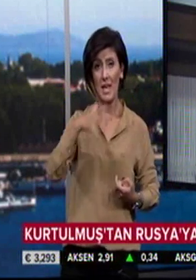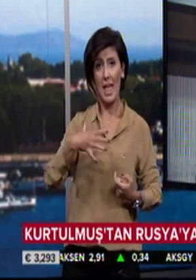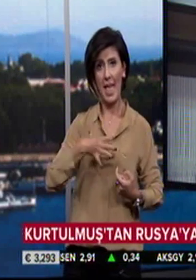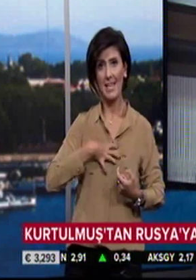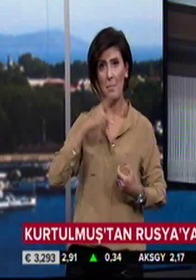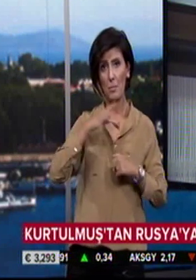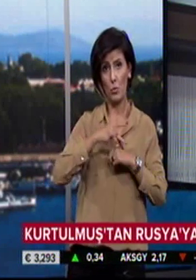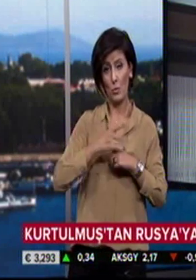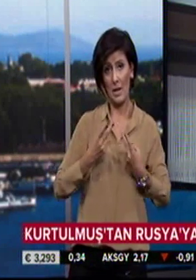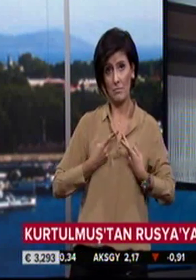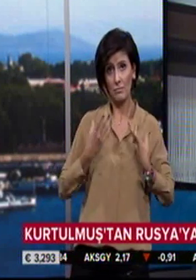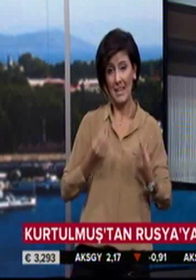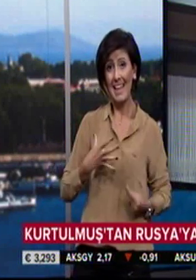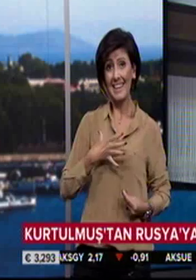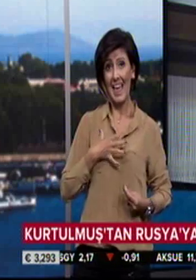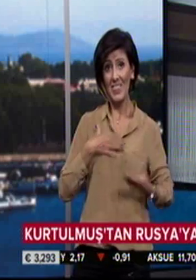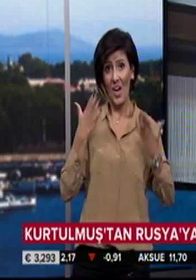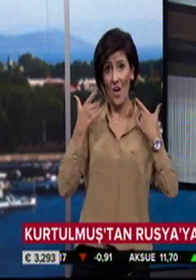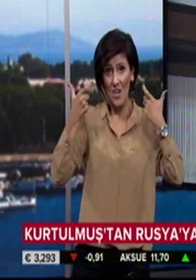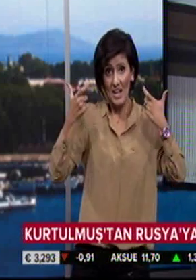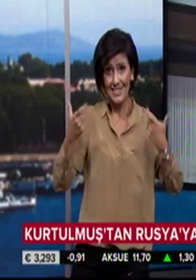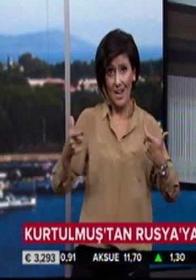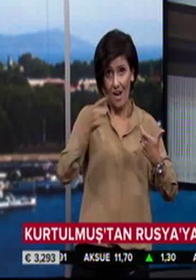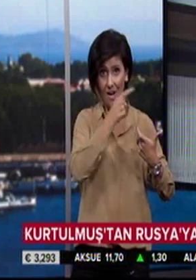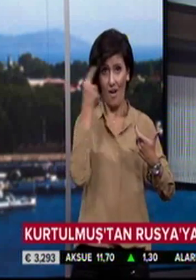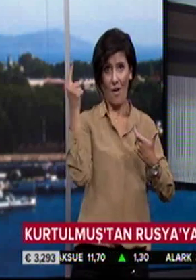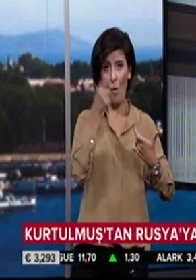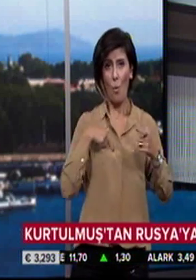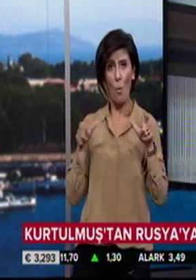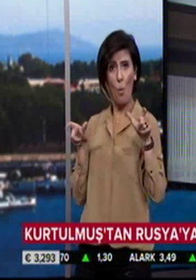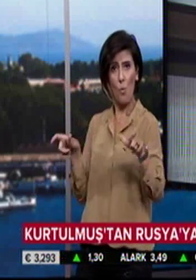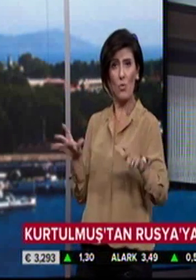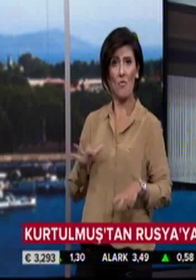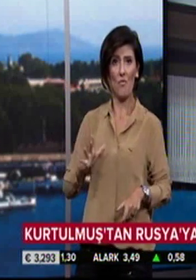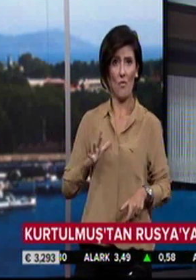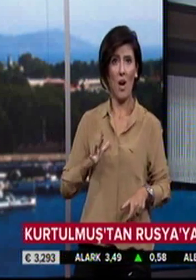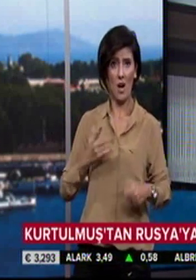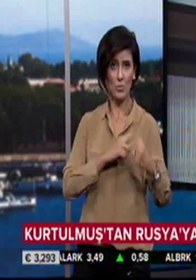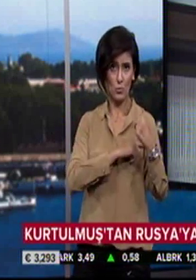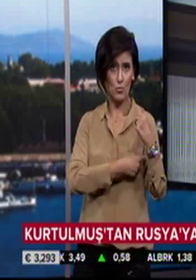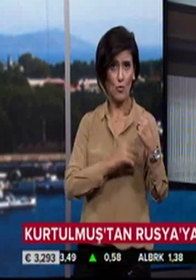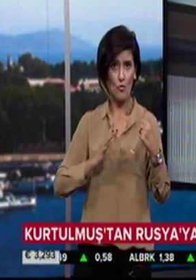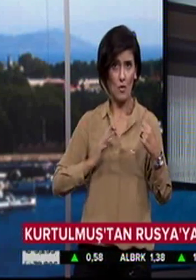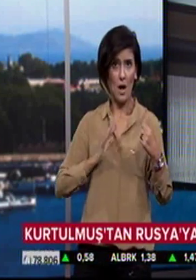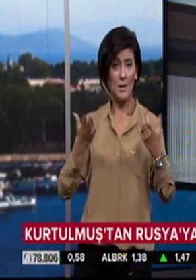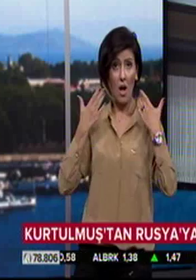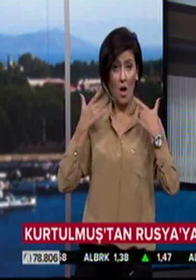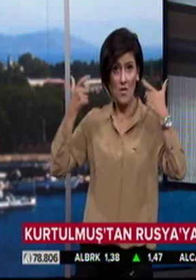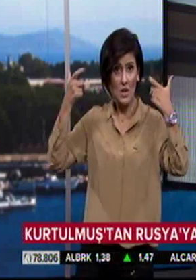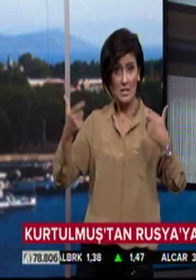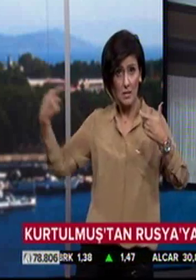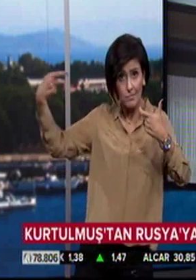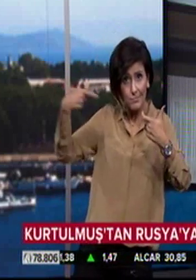egemen bir ülke olarak kendi hava sahasını koruyacak güçte olduğunu belirten Kurtulmuş, hava sahamızın